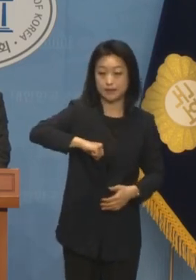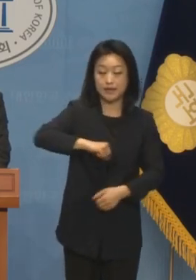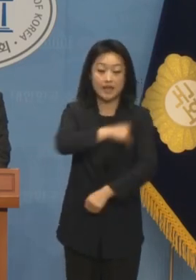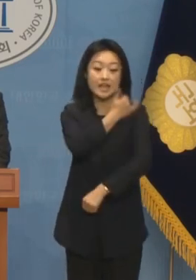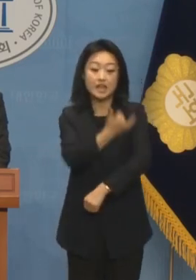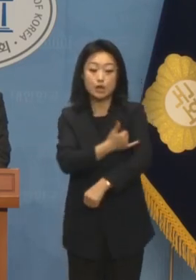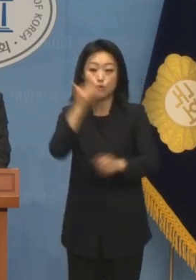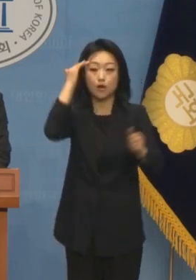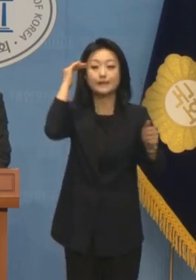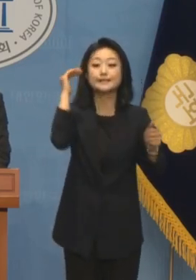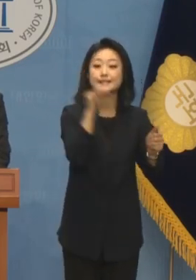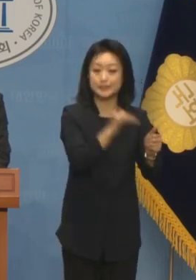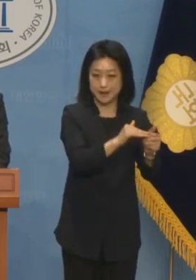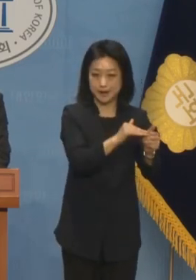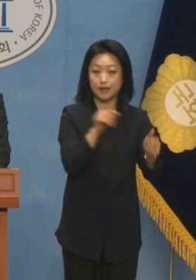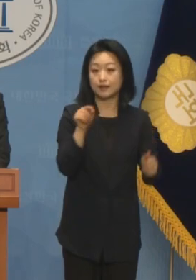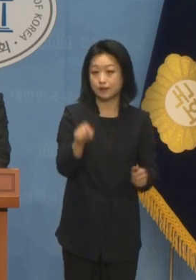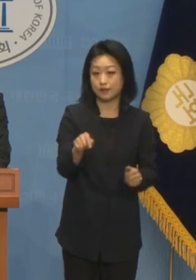인권 침해이기도 합니다.